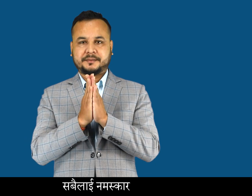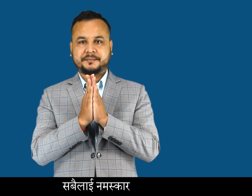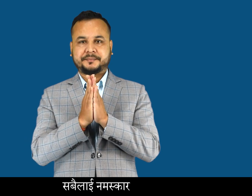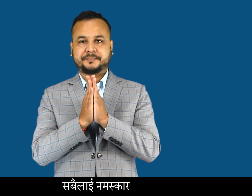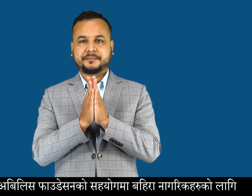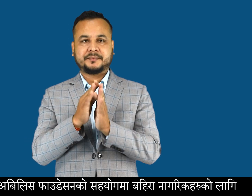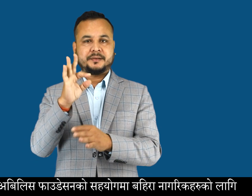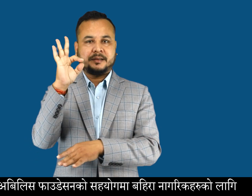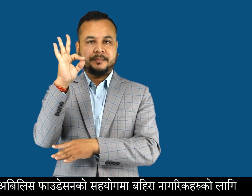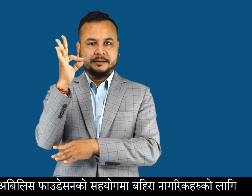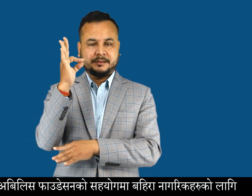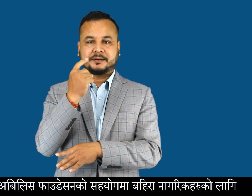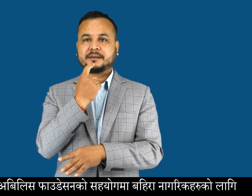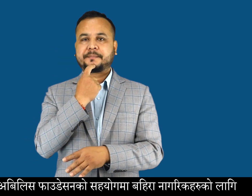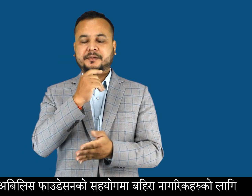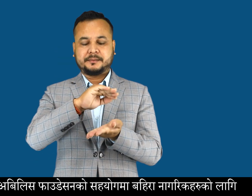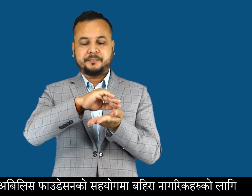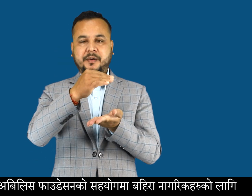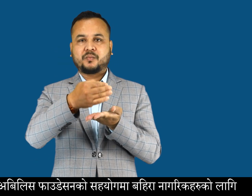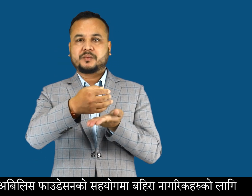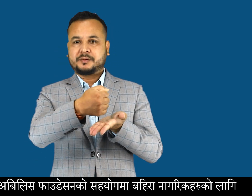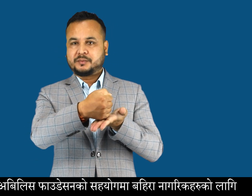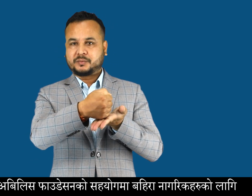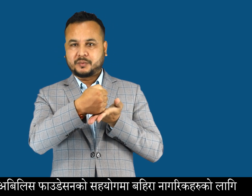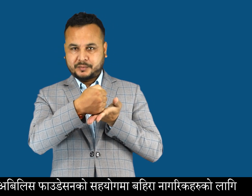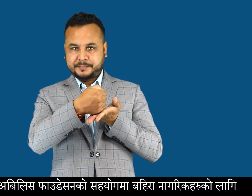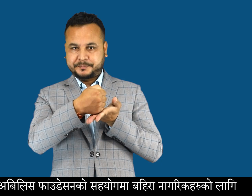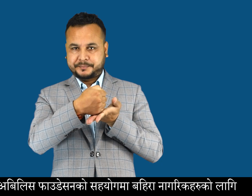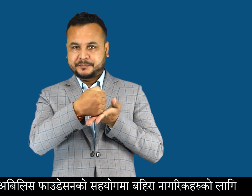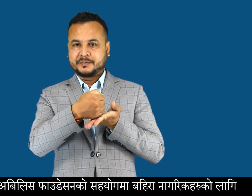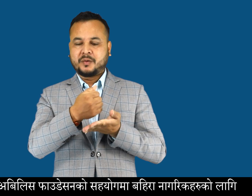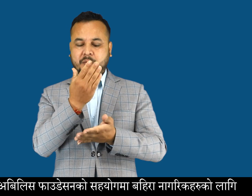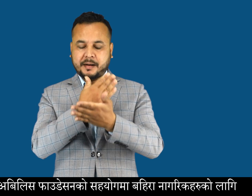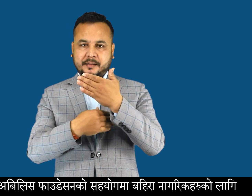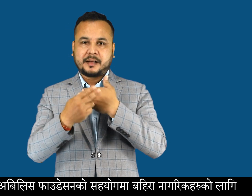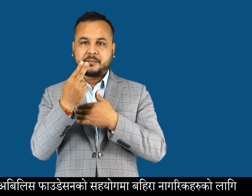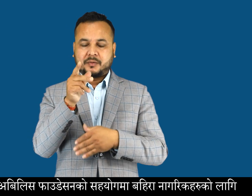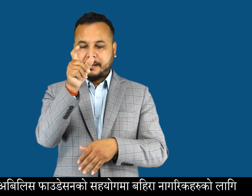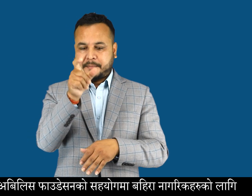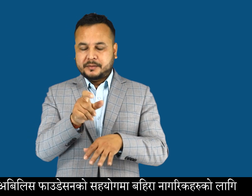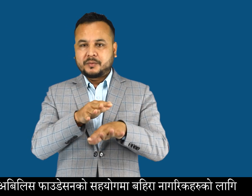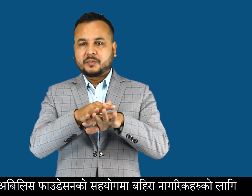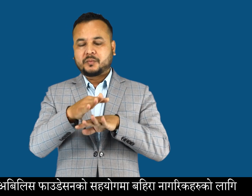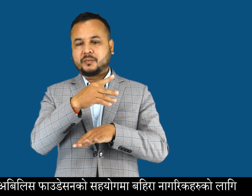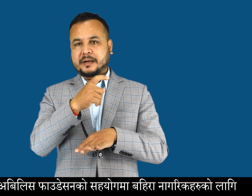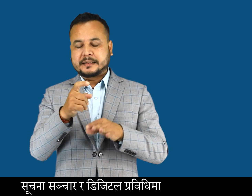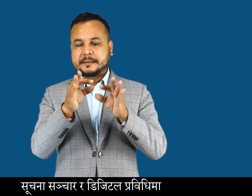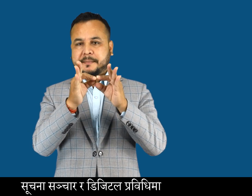नमस्कार। महासङ्घले एभलिस फाउन्डेसनको सहयोगमा बहिरा नागरिकहरूका लागि सूचना